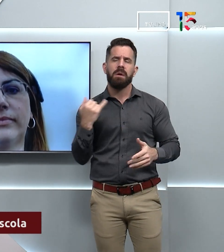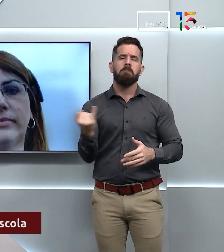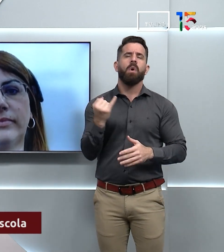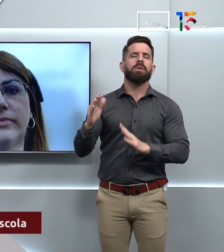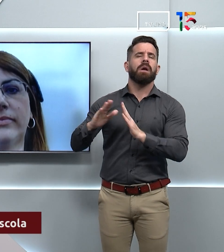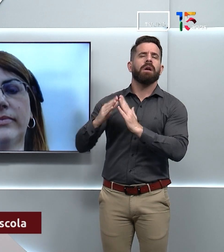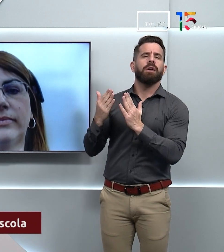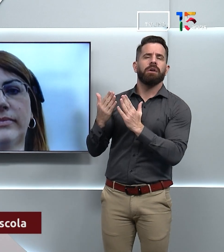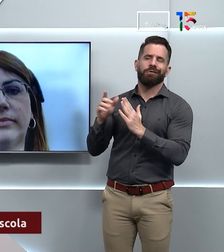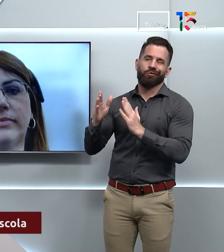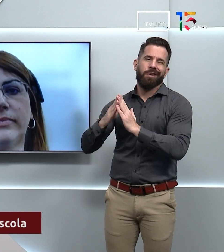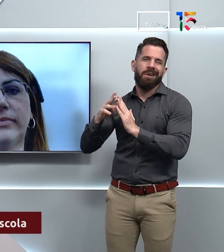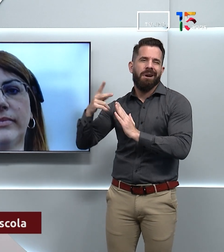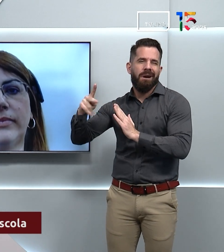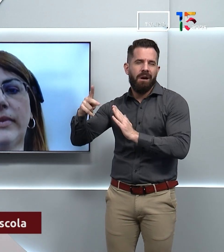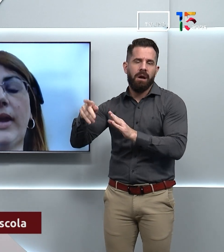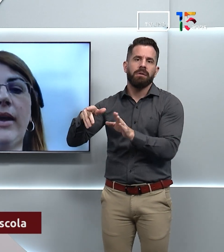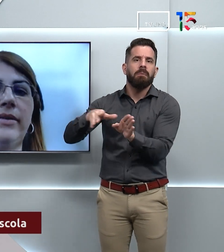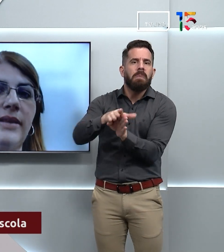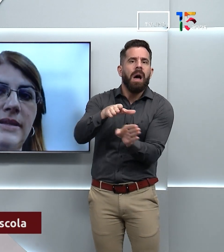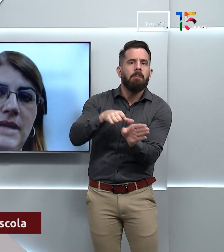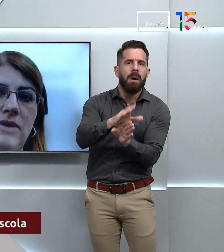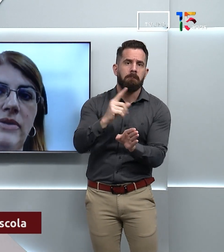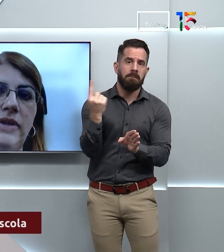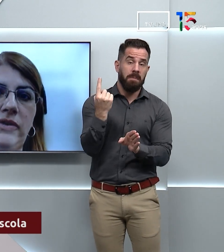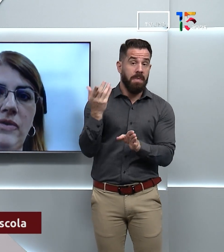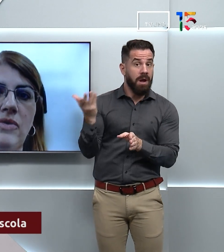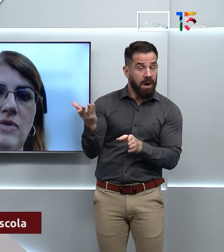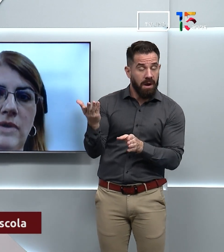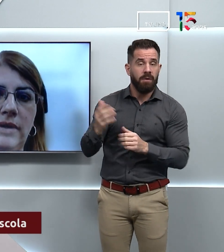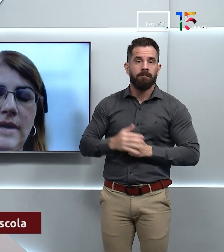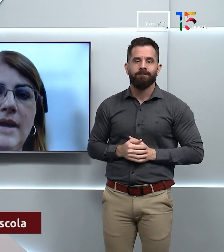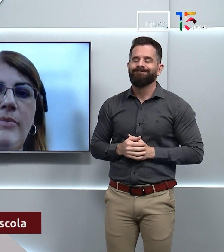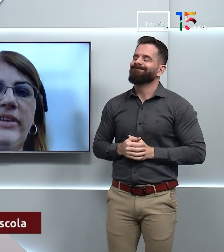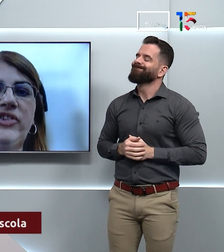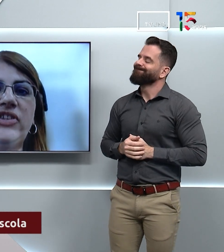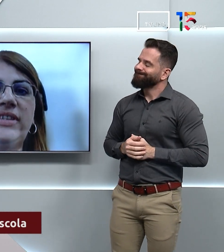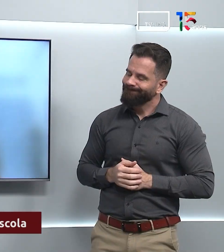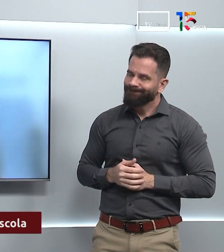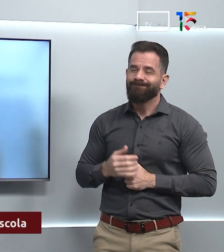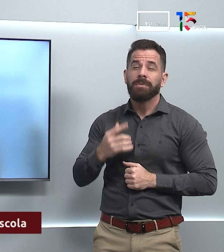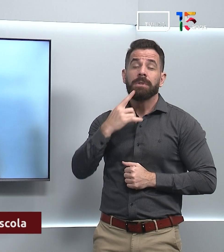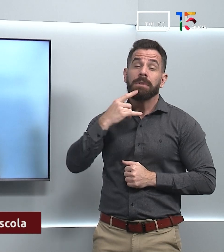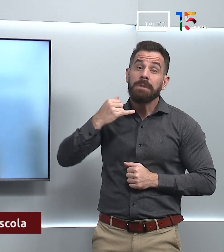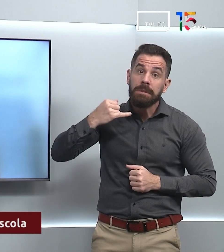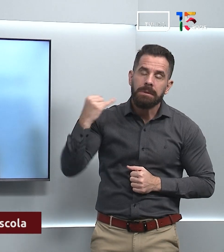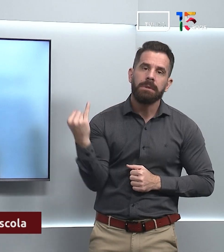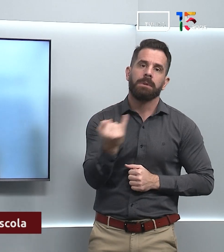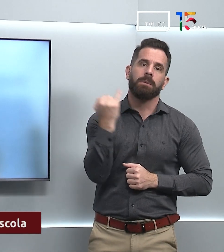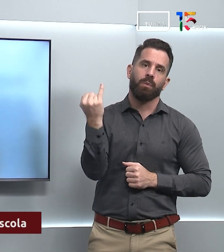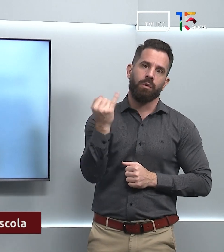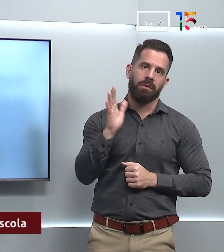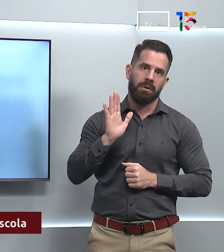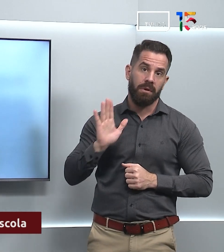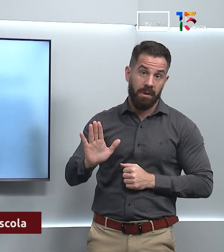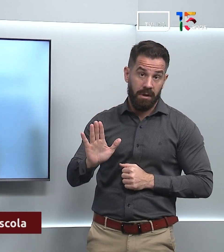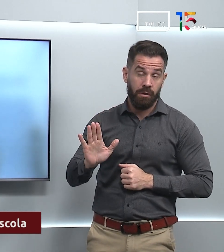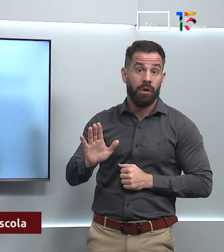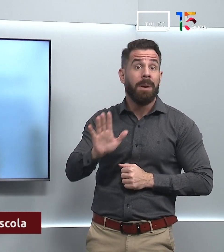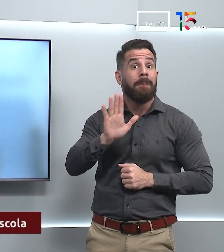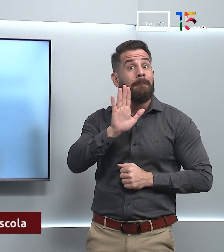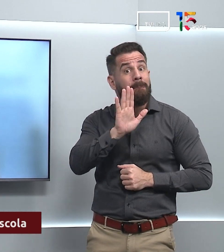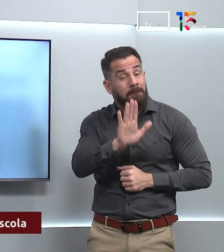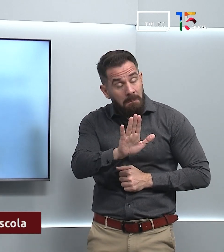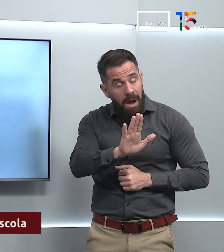o uso dessa tecnologia? É essencial que isso ocorra, mas a gente sabe que é um avanço